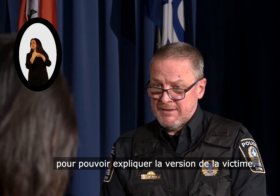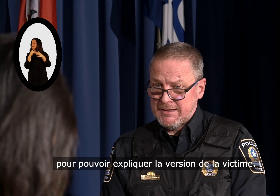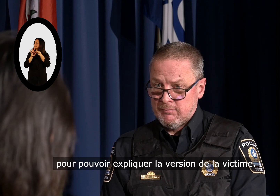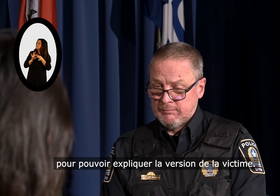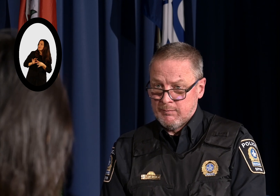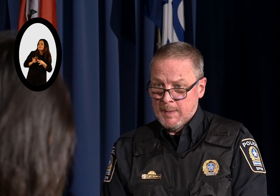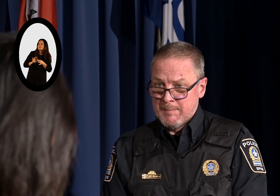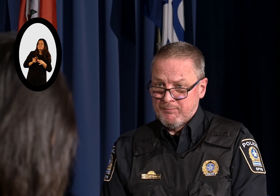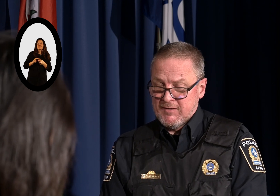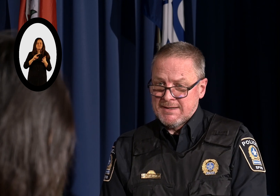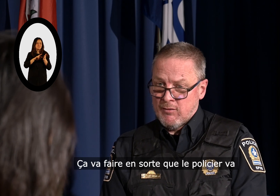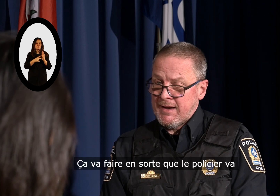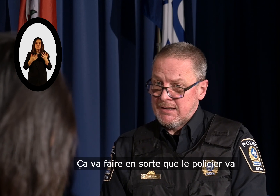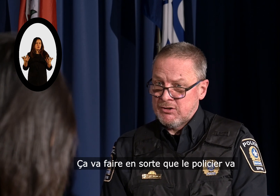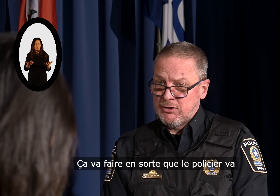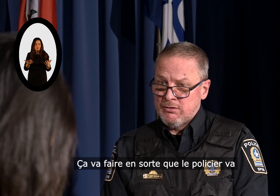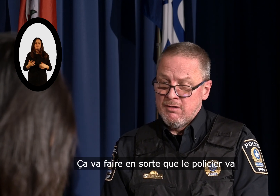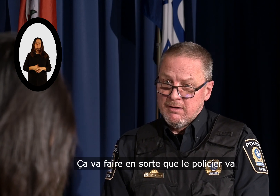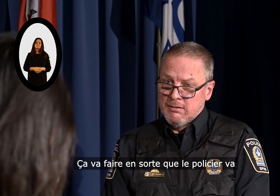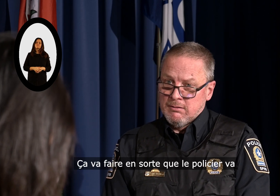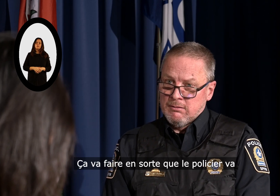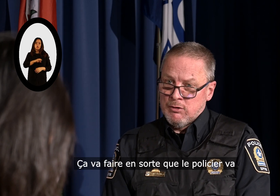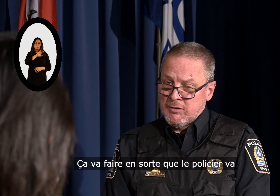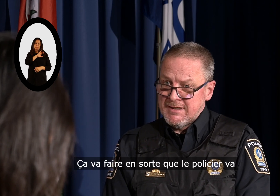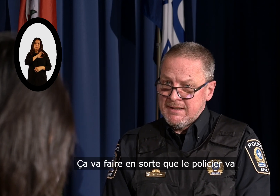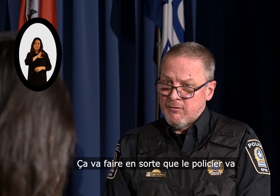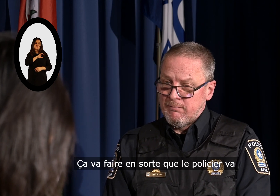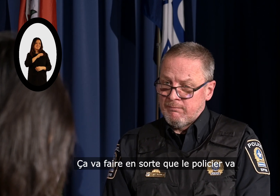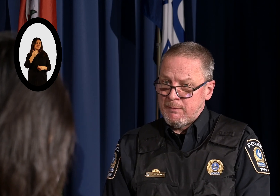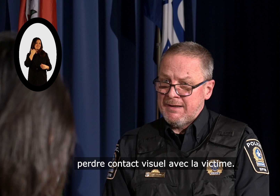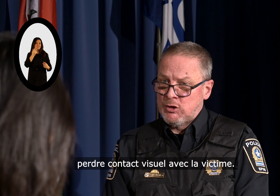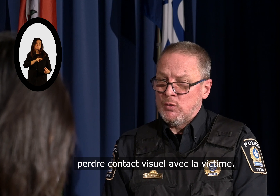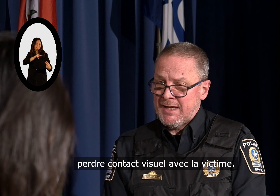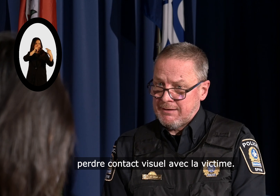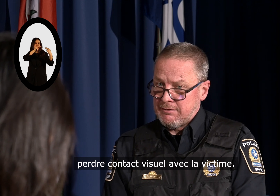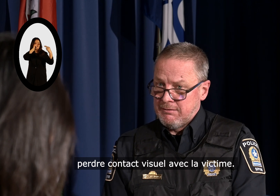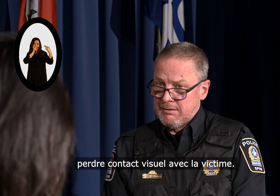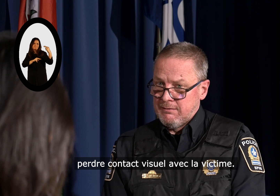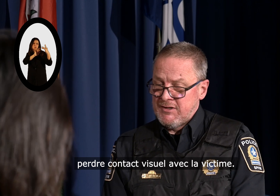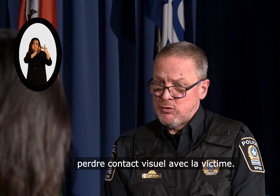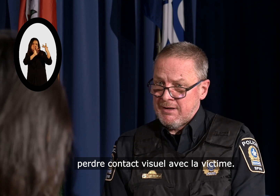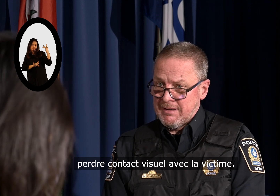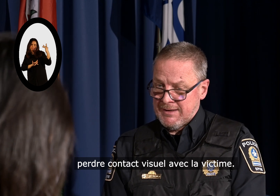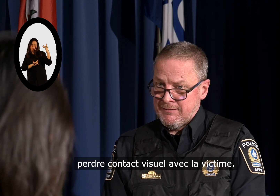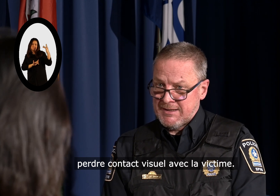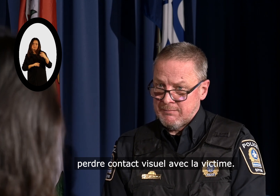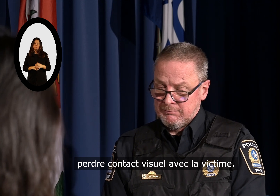victime. Ça va faire en sorte que le policier va perdre contact visuel avec la victime.